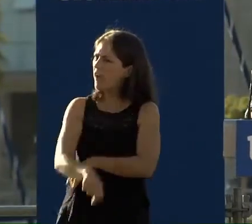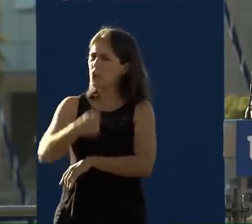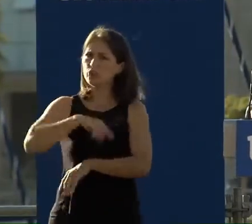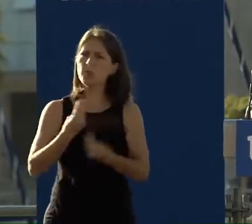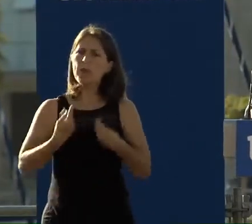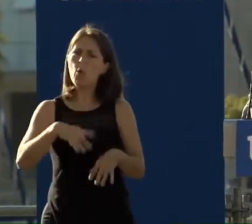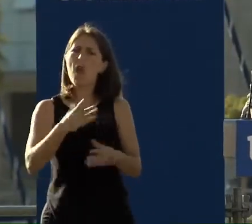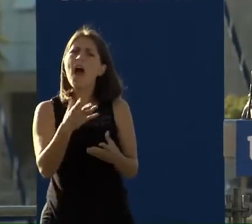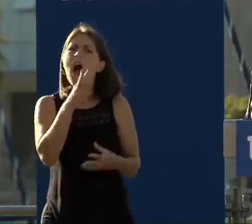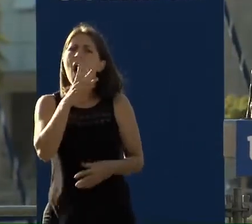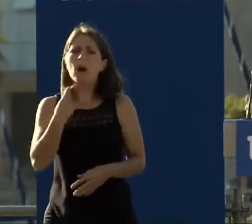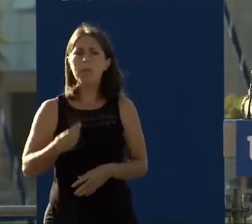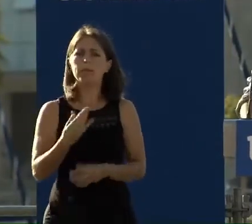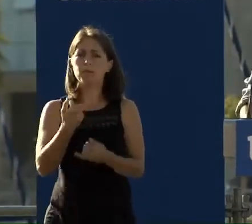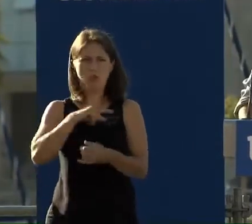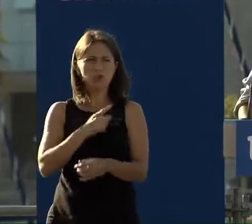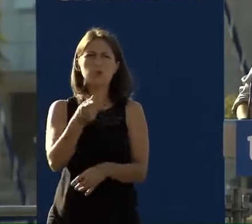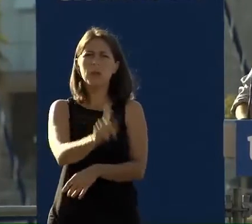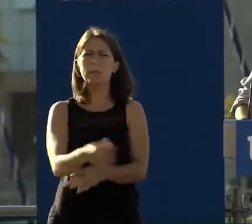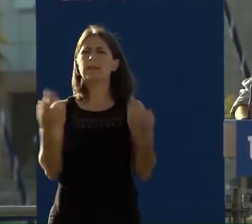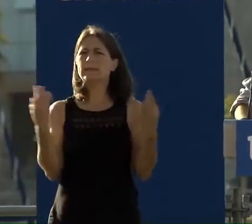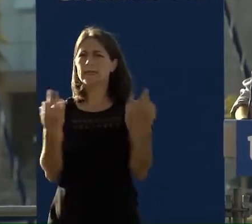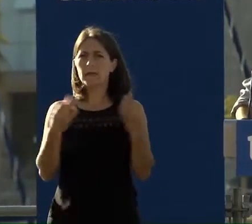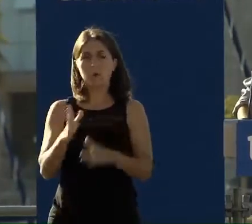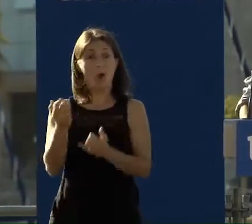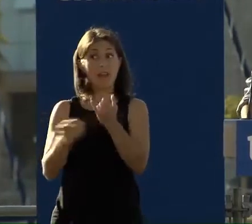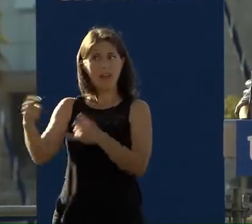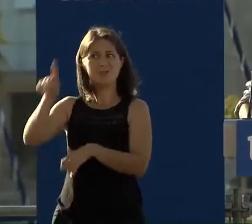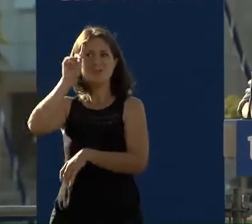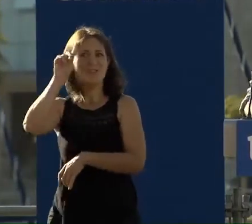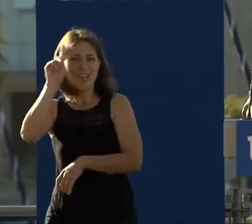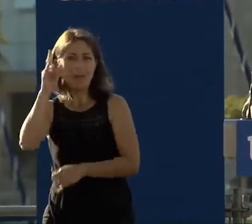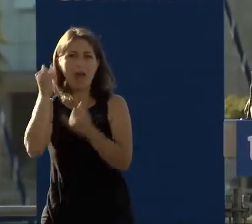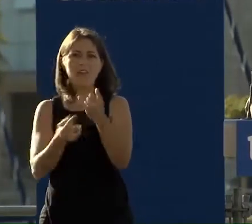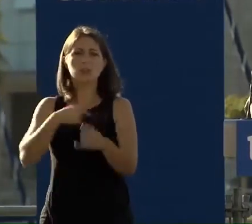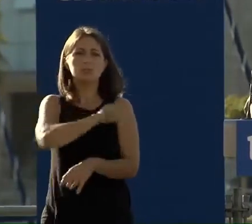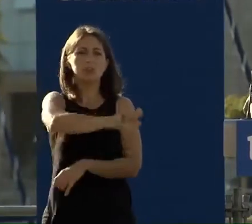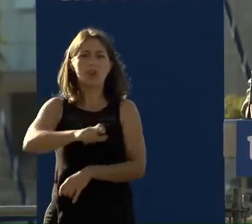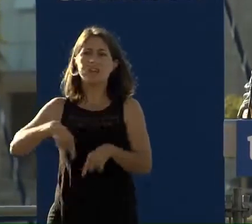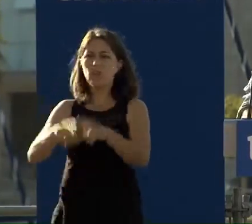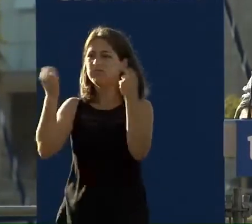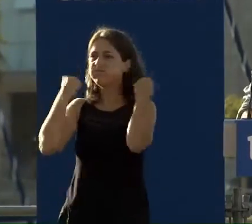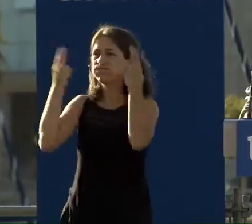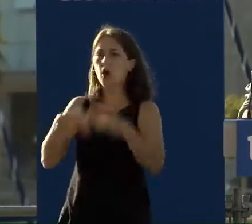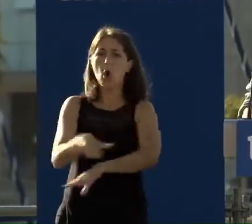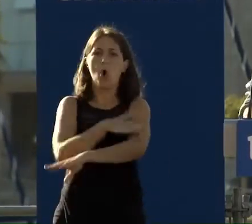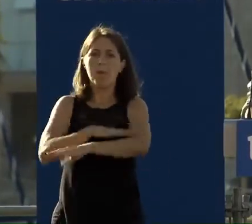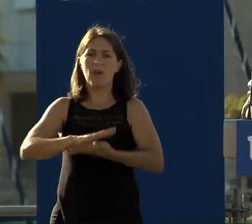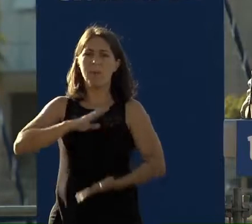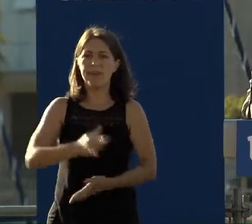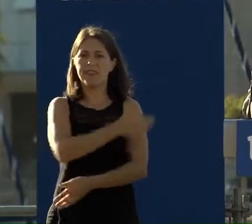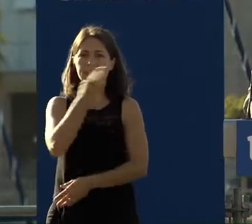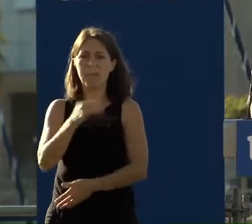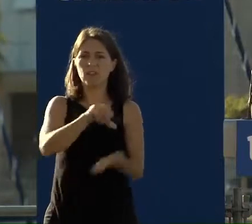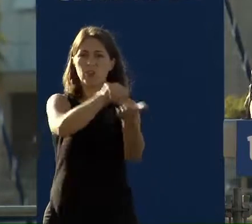cando a hipoteca non lo permita, pero somos tamén, e eso sí que non contaban, somos a xente rebelde, os gobernos competentes das